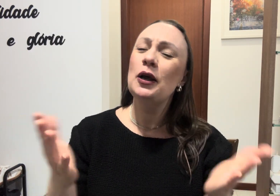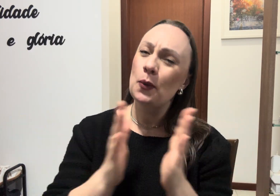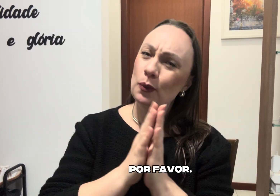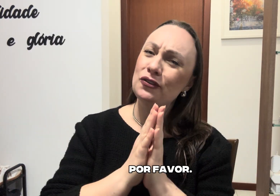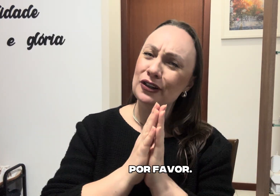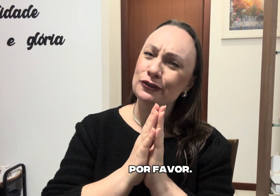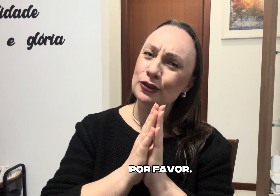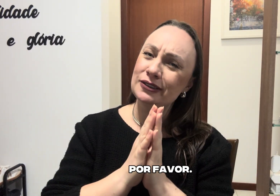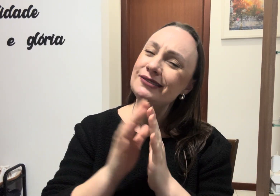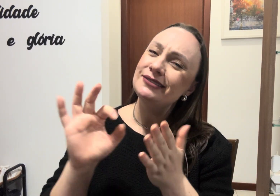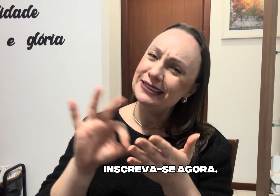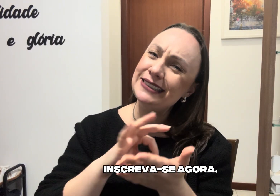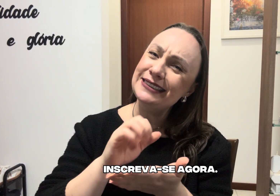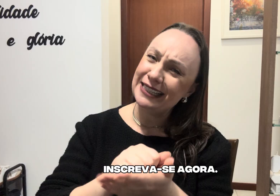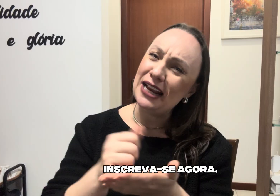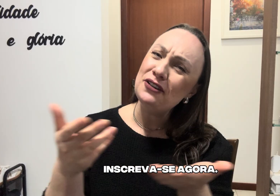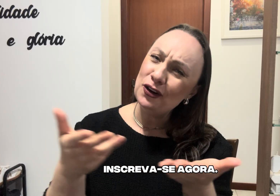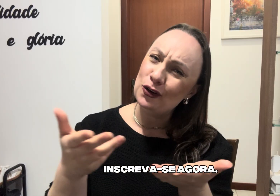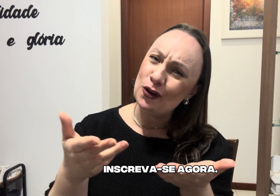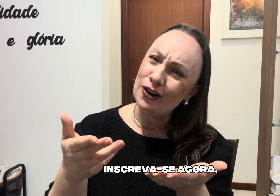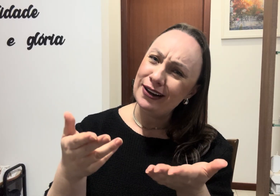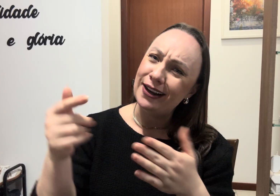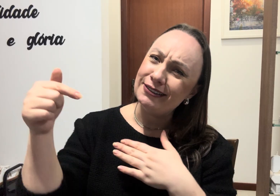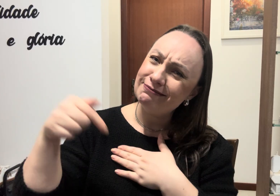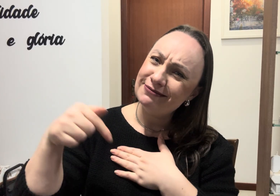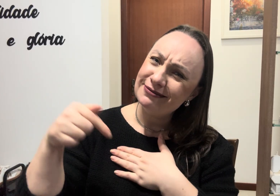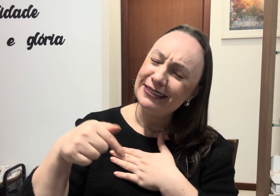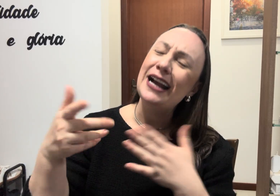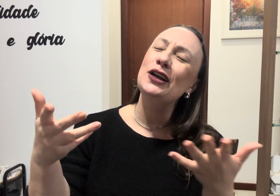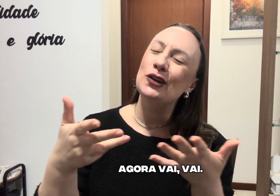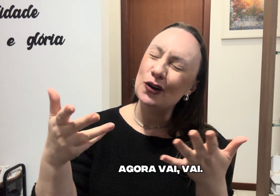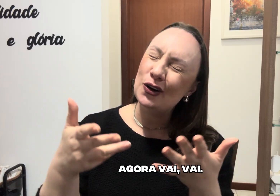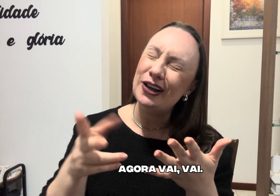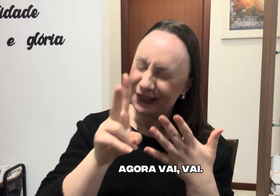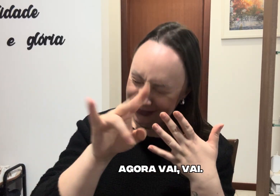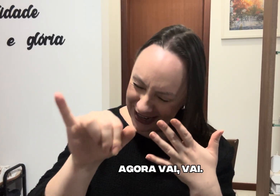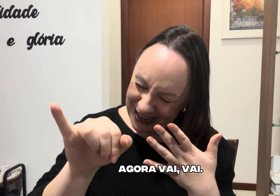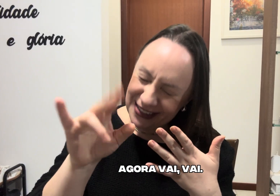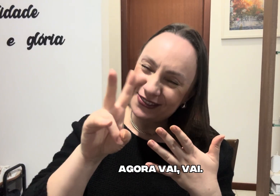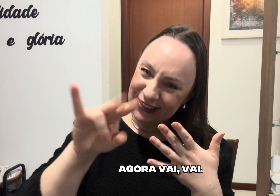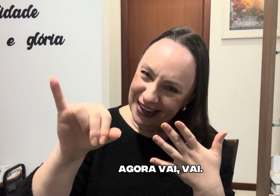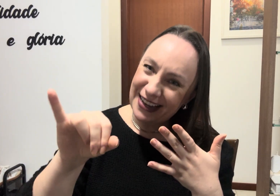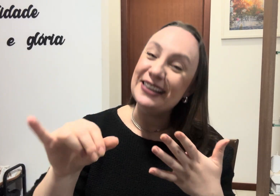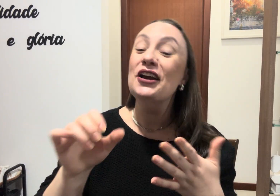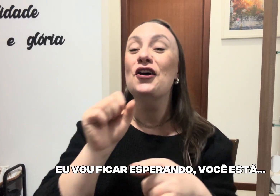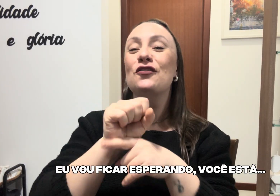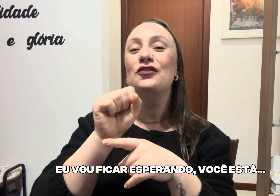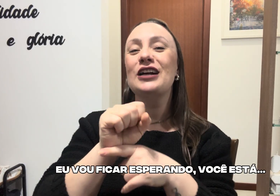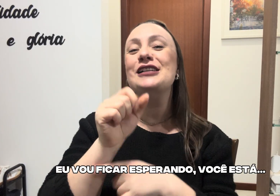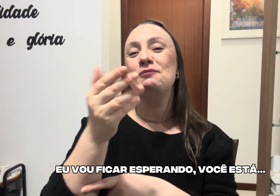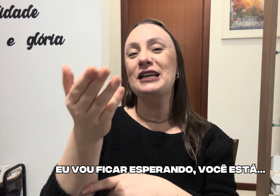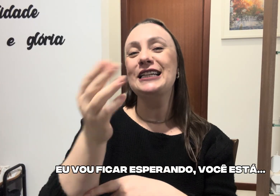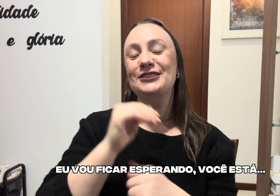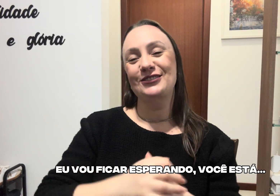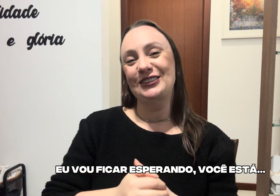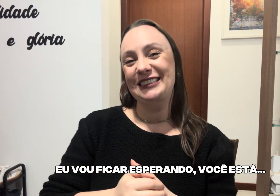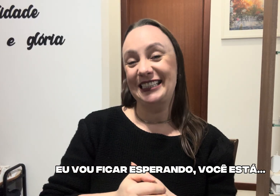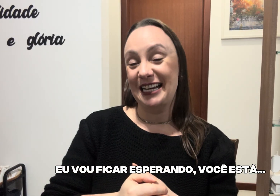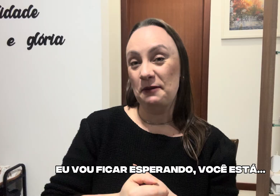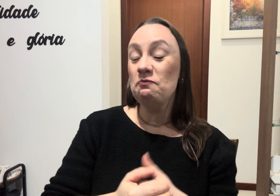por favor, se inscreve agora. Agora, vai. Vou ficar esperando você, tá?